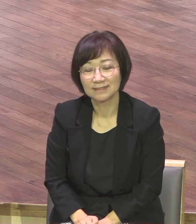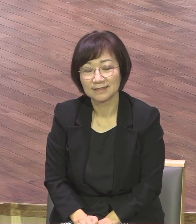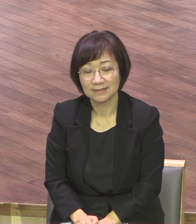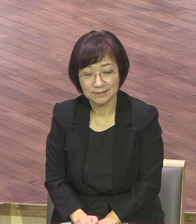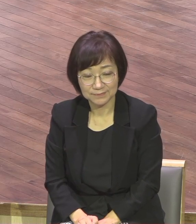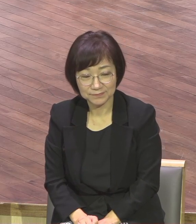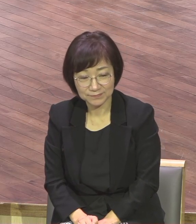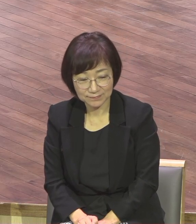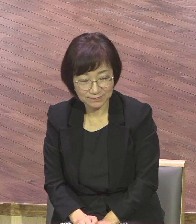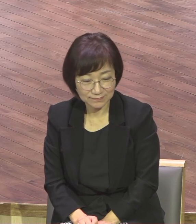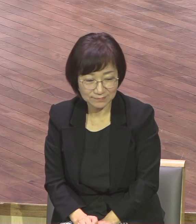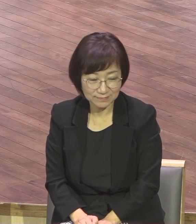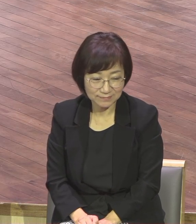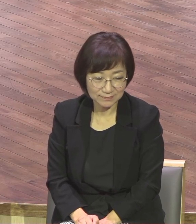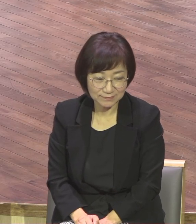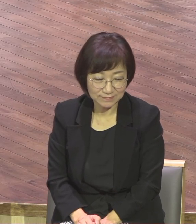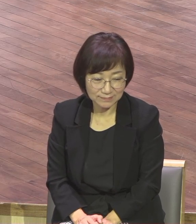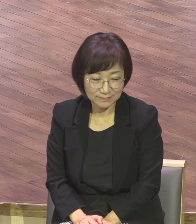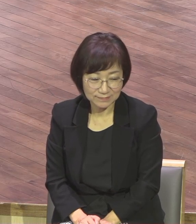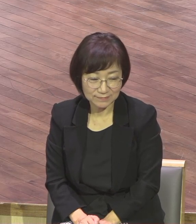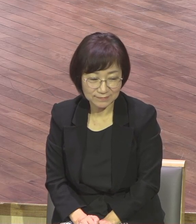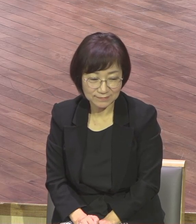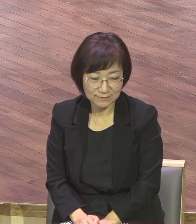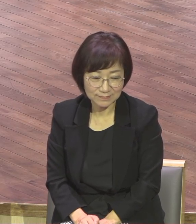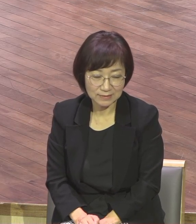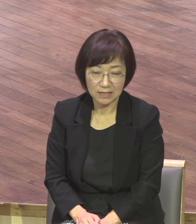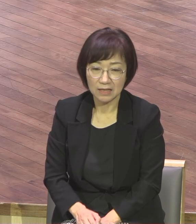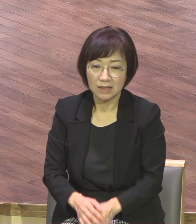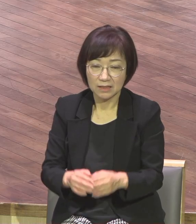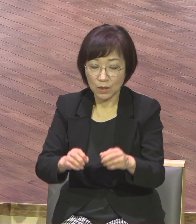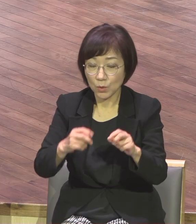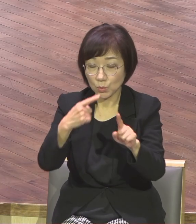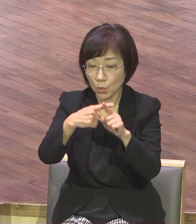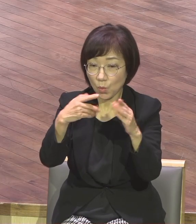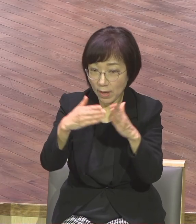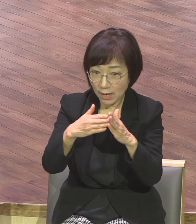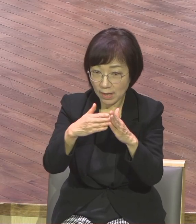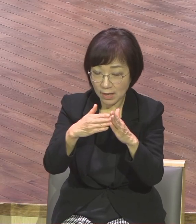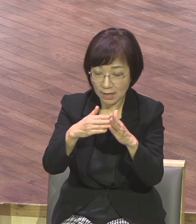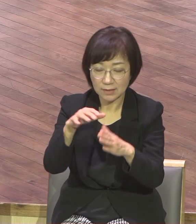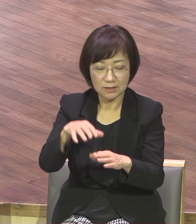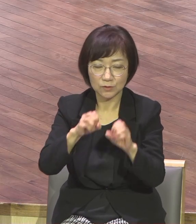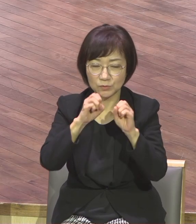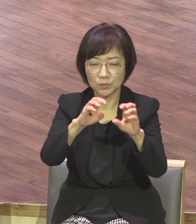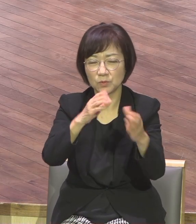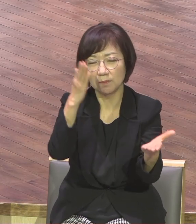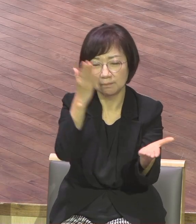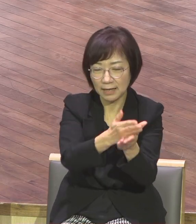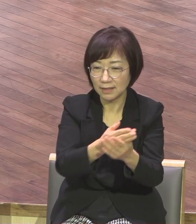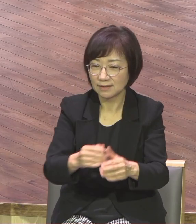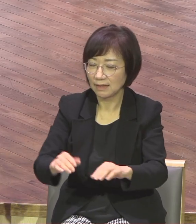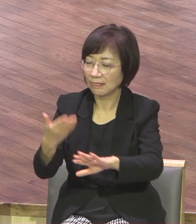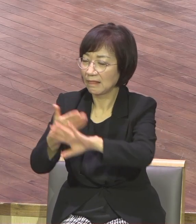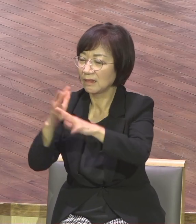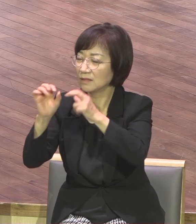그래가지고 이 교회 이 중요한 선교와 전도 다 막아버렸어요 지금. 누가 막았냐? 장로들이 다